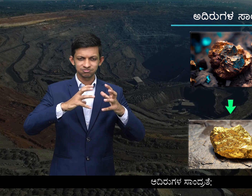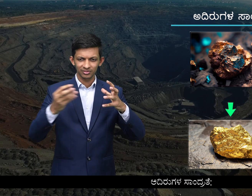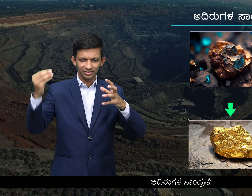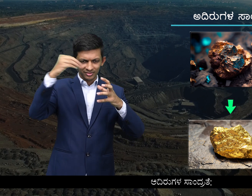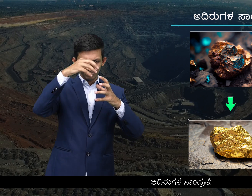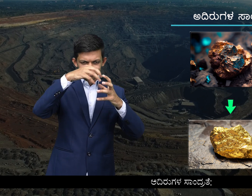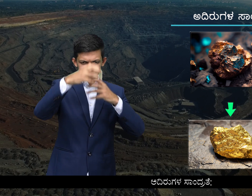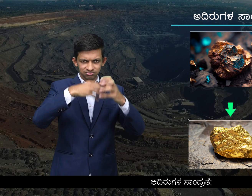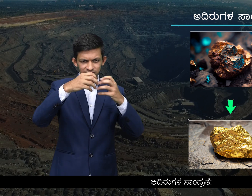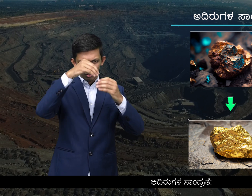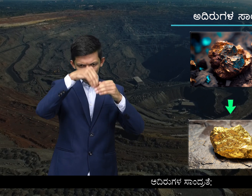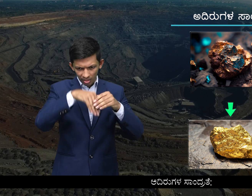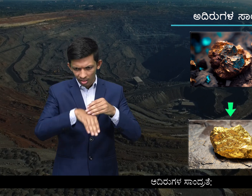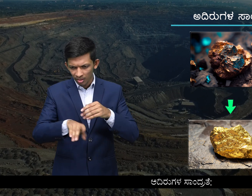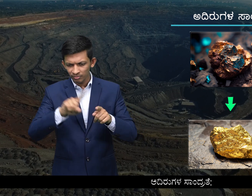ಅದಿರುಗಳ ಸಾಂದ್ರತೆ.